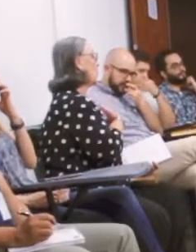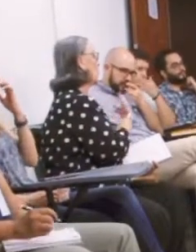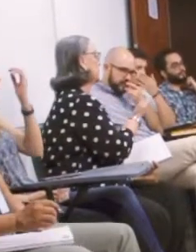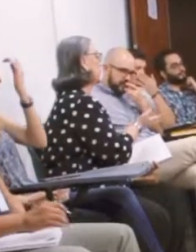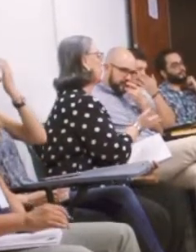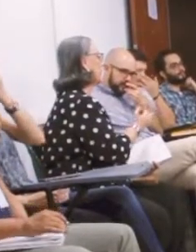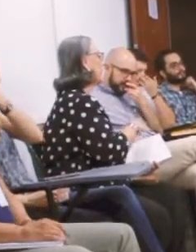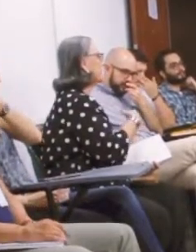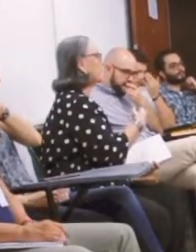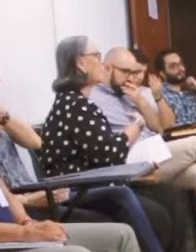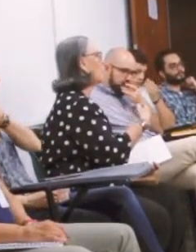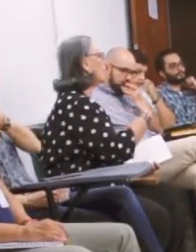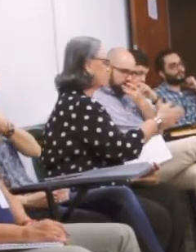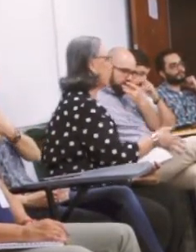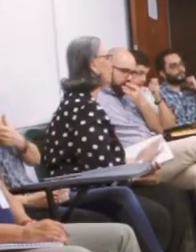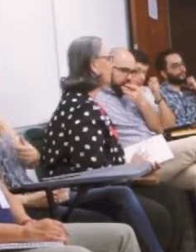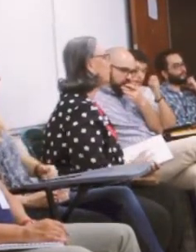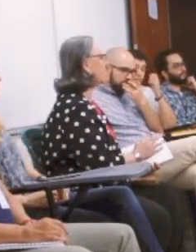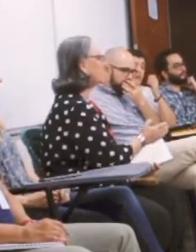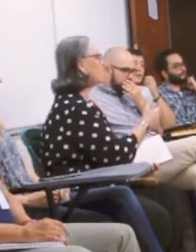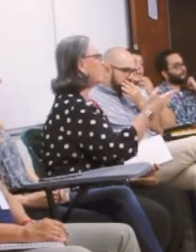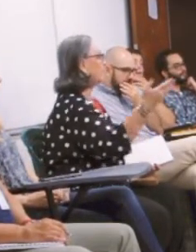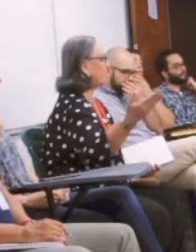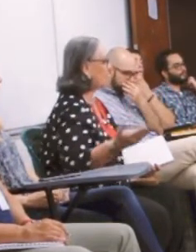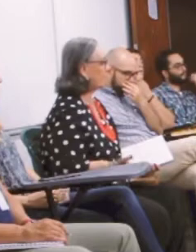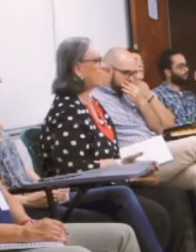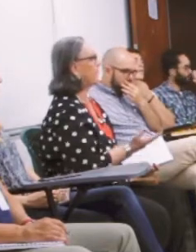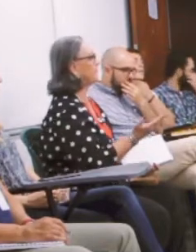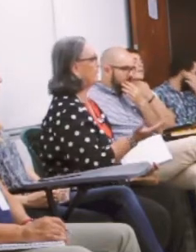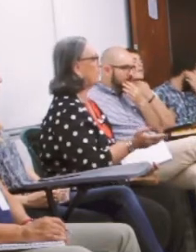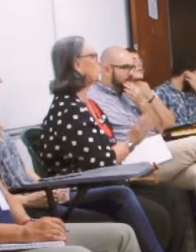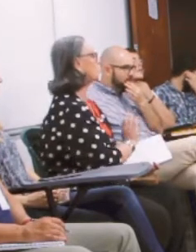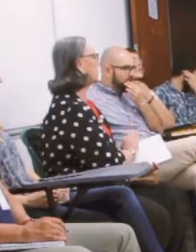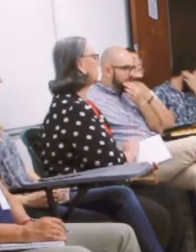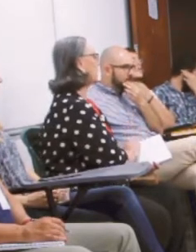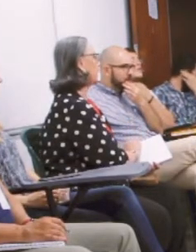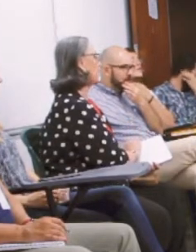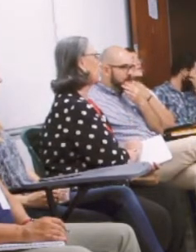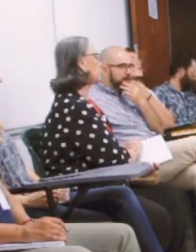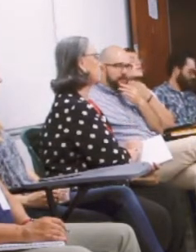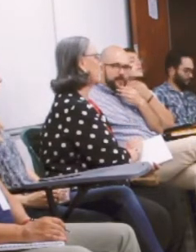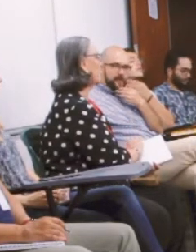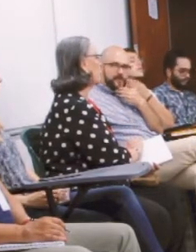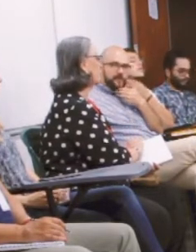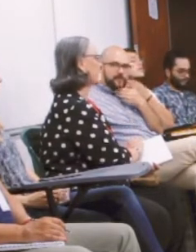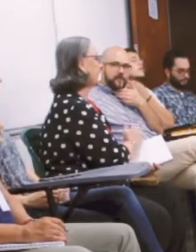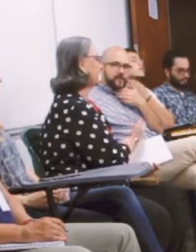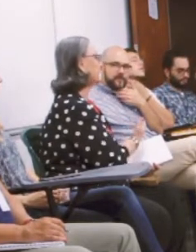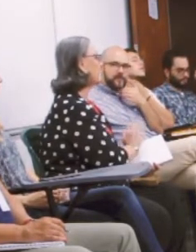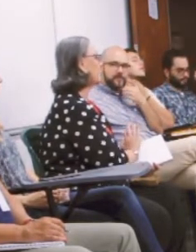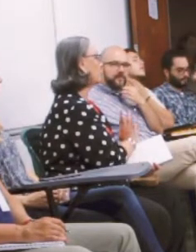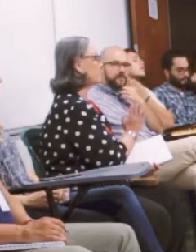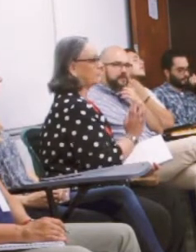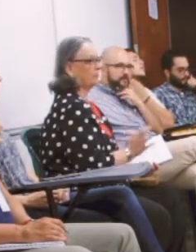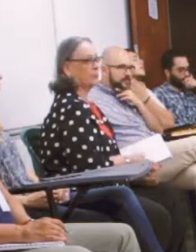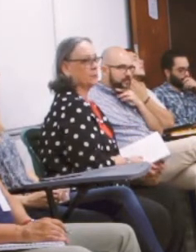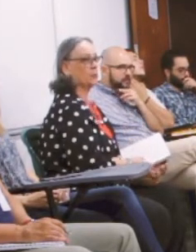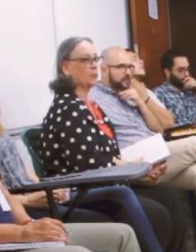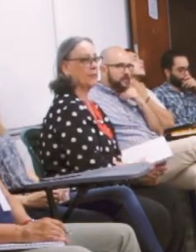nosotros o es problemático o es ya muy claro, pero que quisiéramos reconocerlo con permanencia y